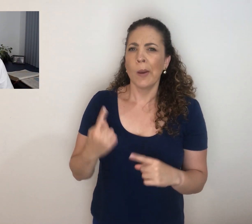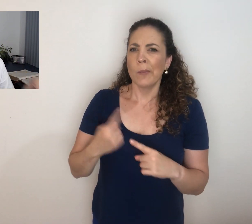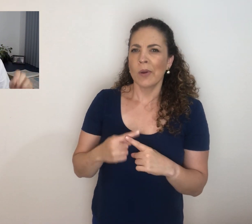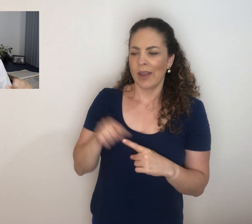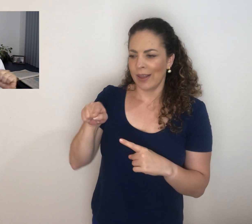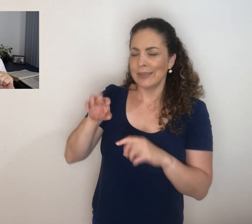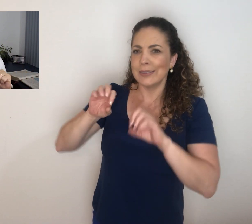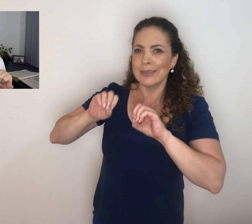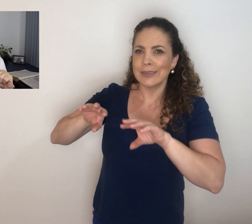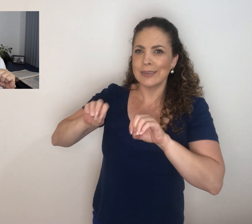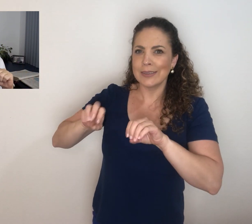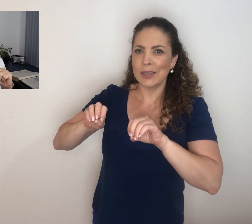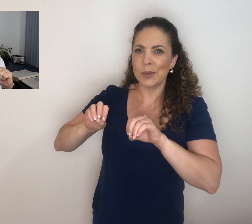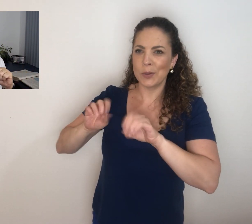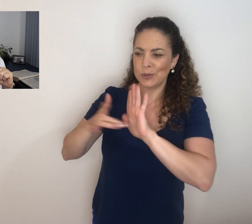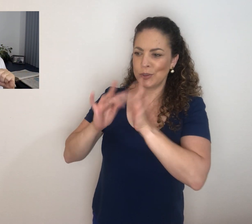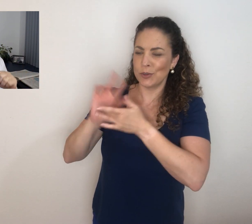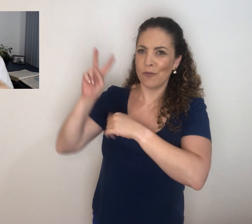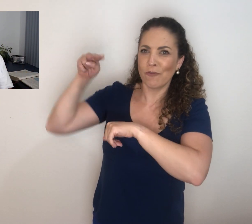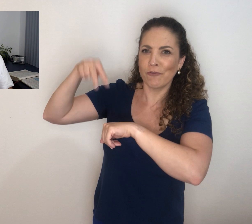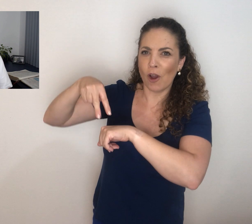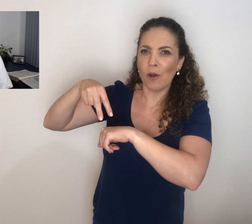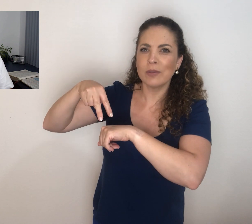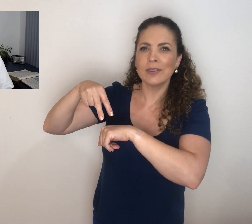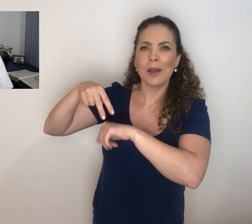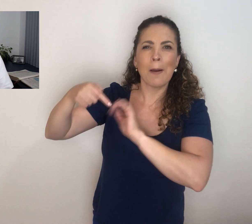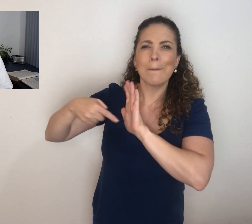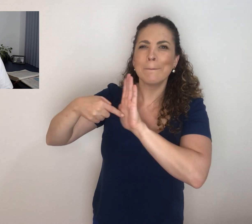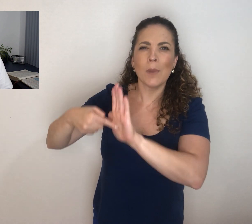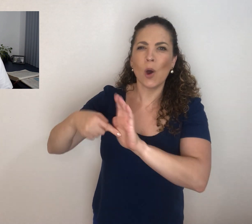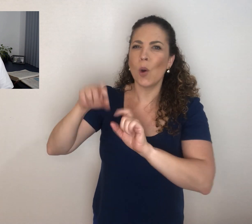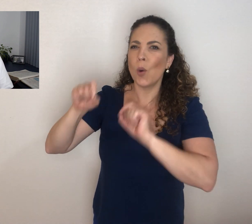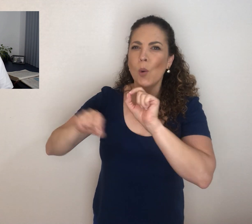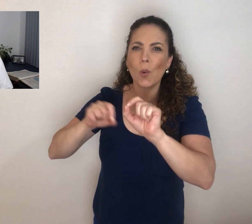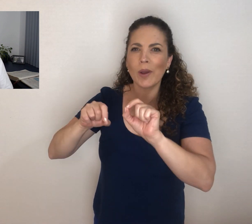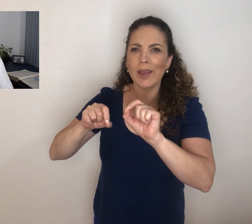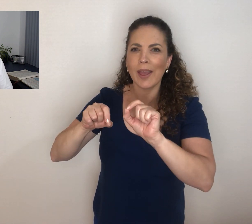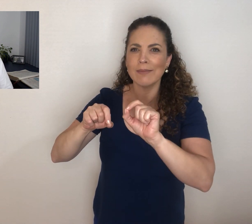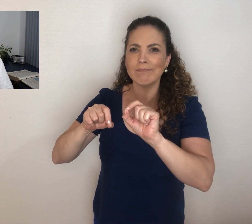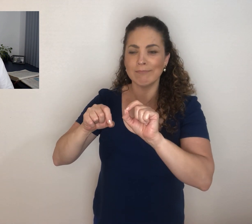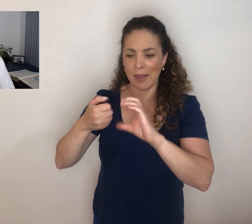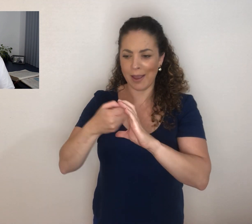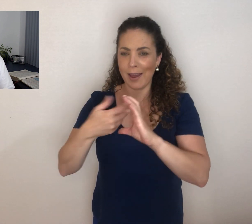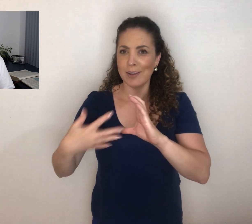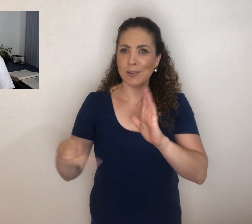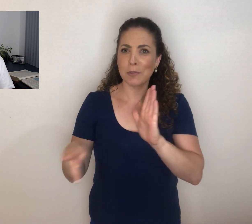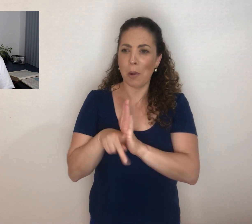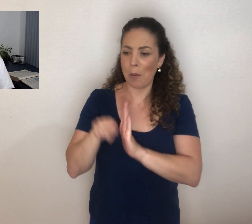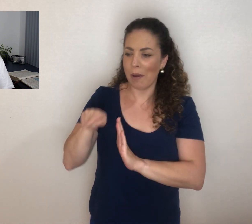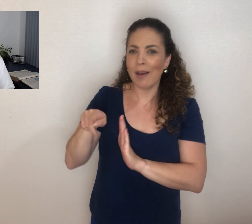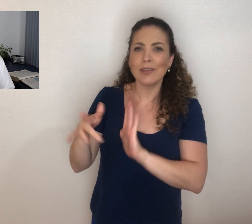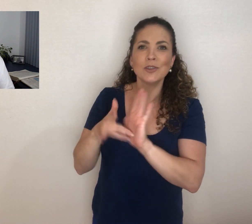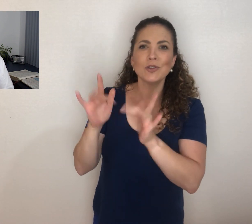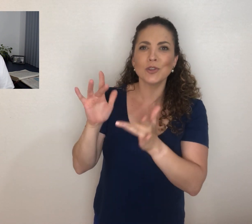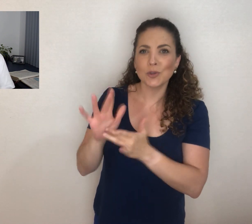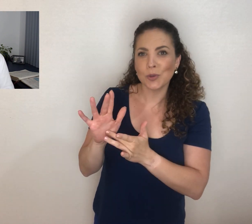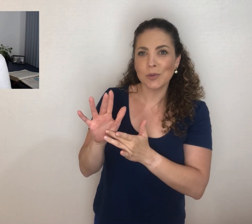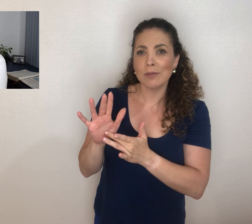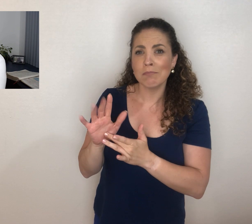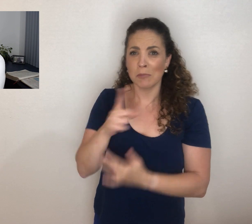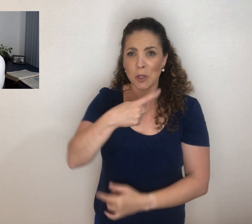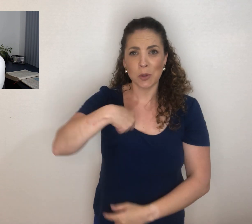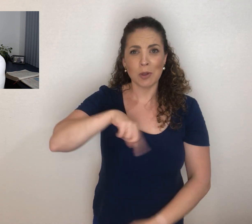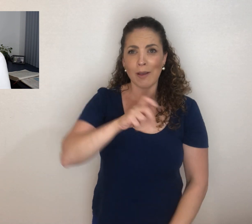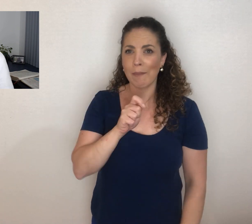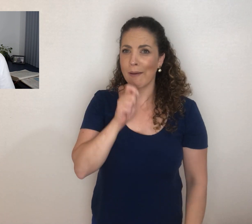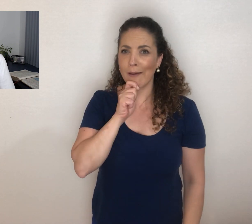esse ensino sobre a volta de Jesus, ele revela um aspecto importante da pessoa de Cristo, um